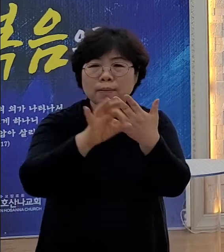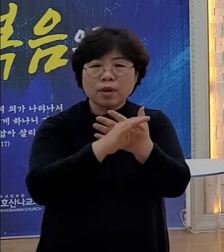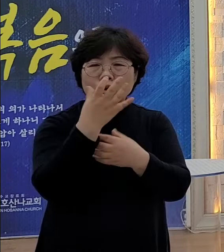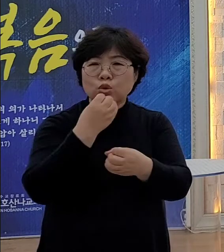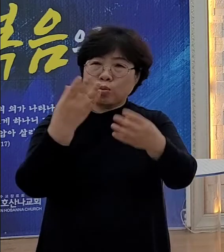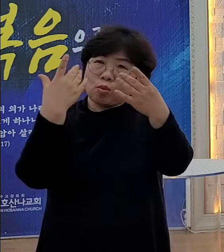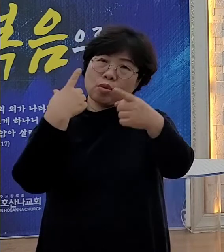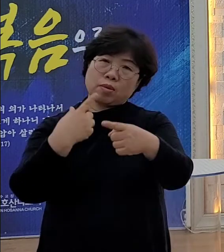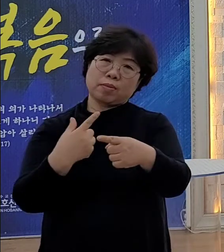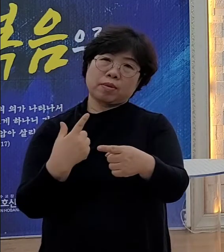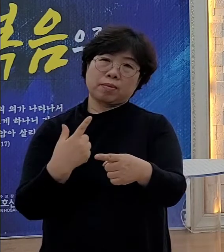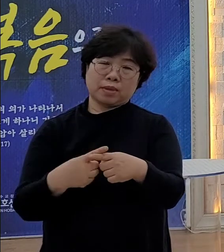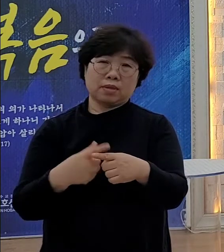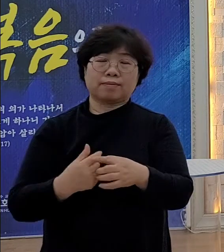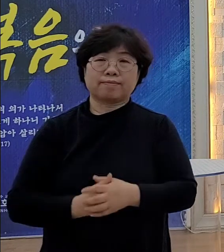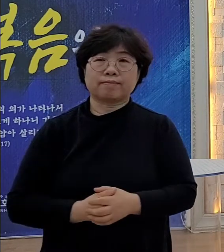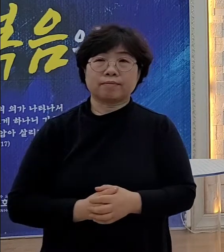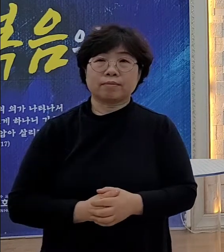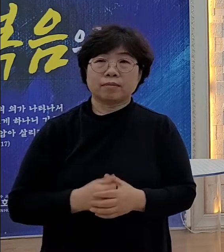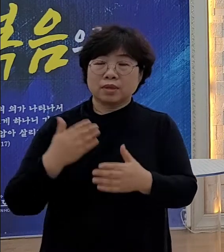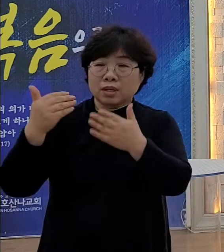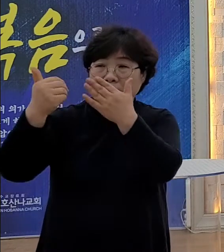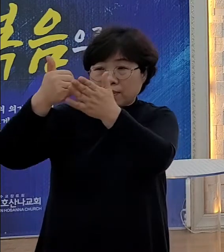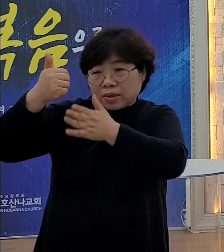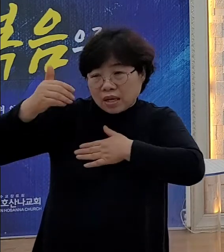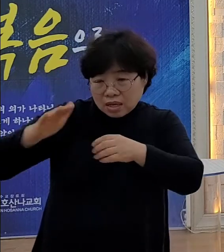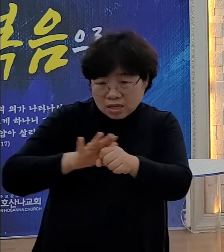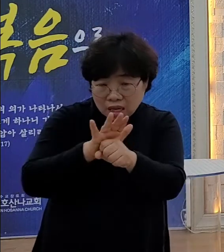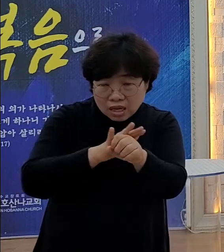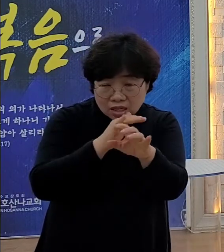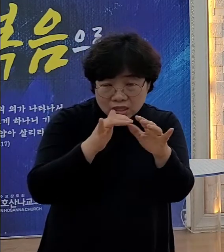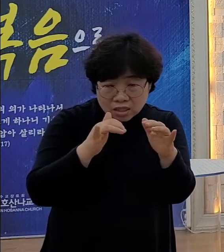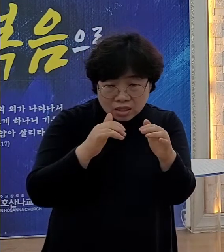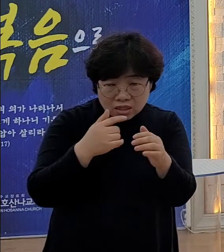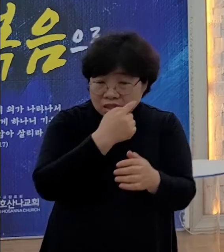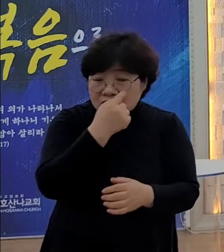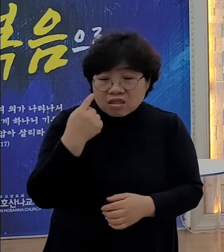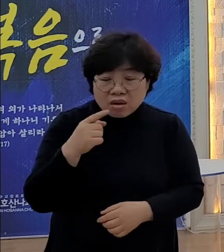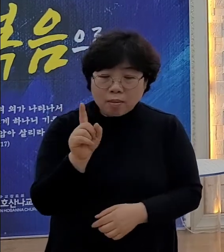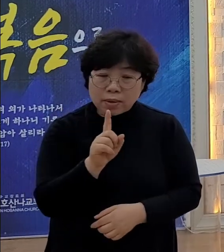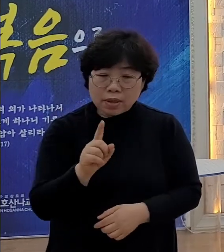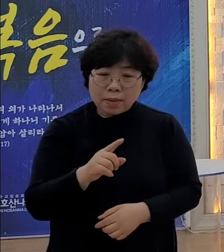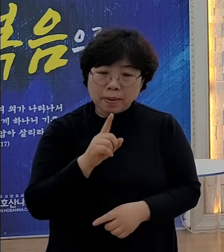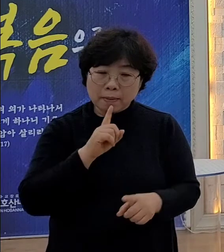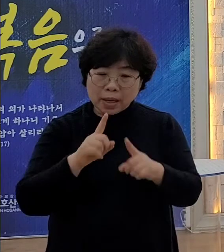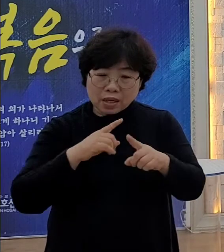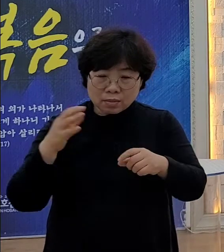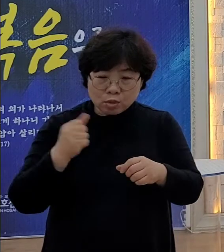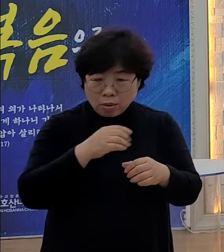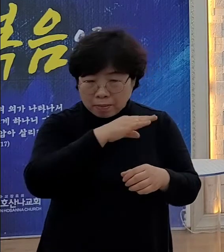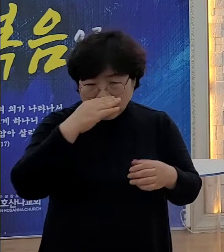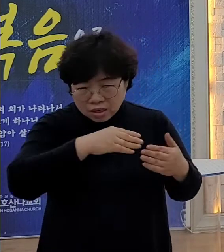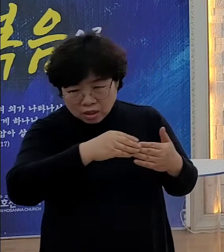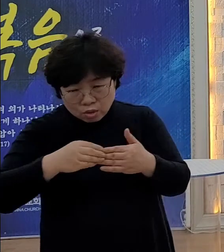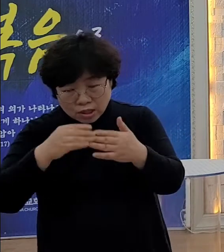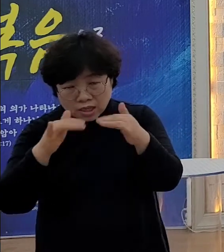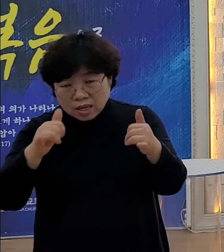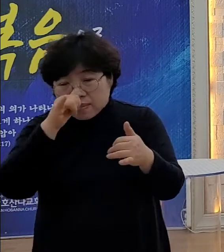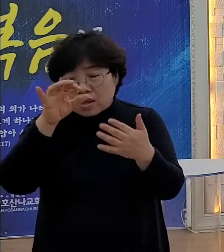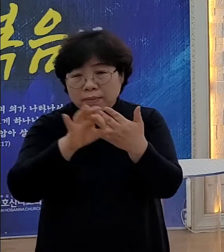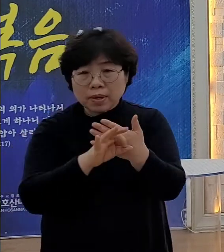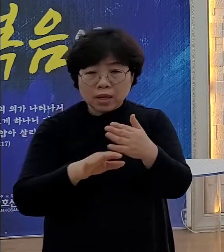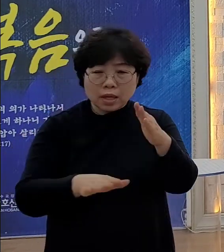하나님께서 우리에게 나를 사랑하신 증거가 뭐냐? 나를 자꾸 주 앞으로 말씀으로 바로 인도하는 사람이 있는 자가,